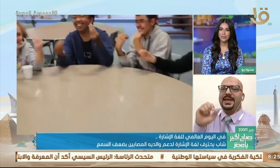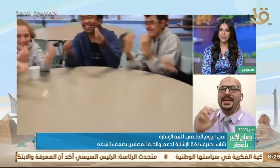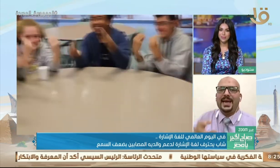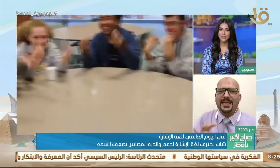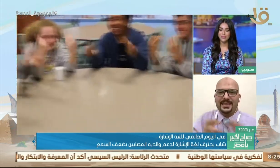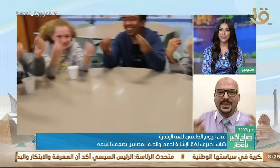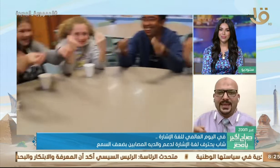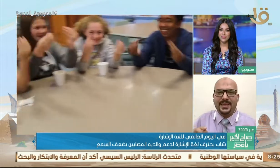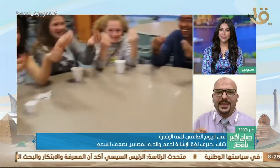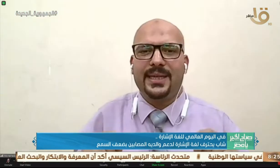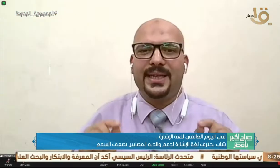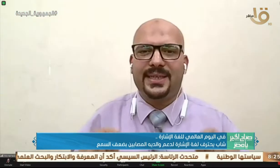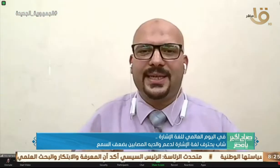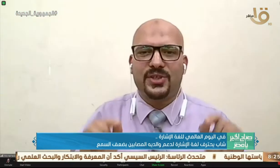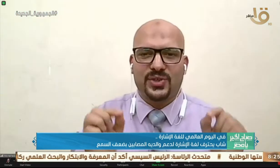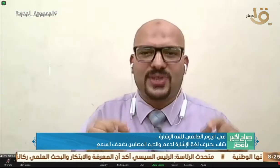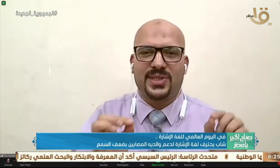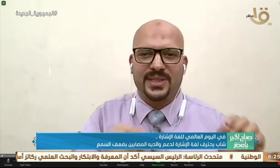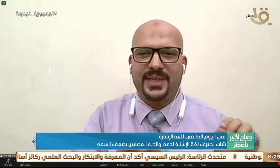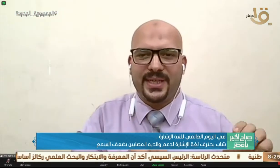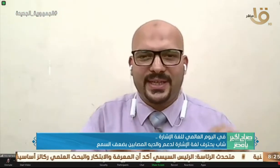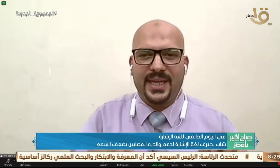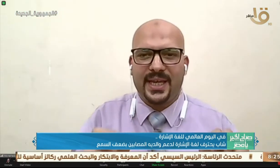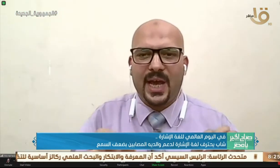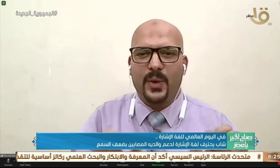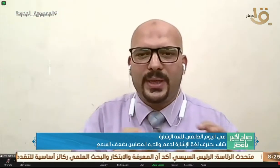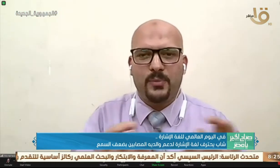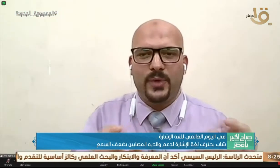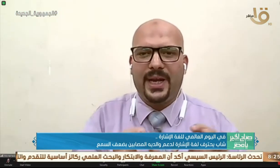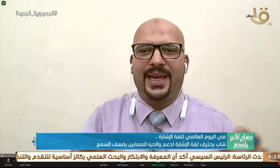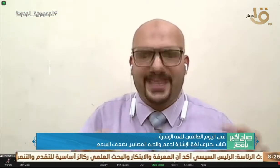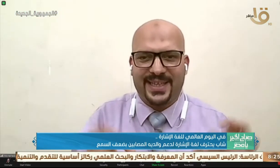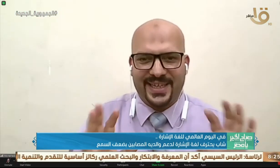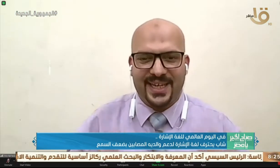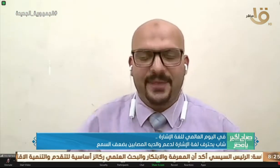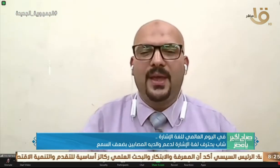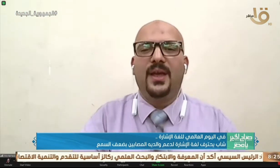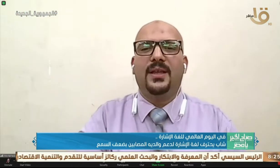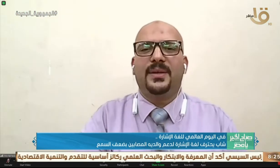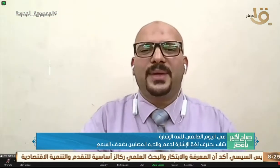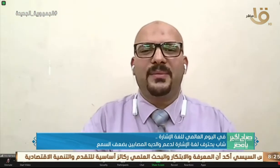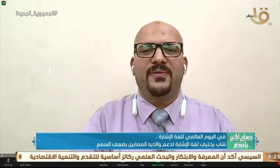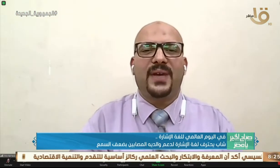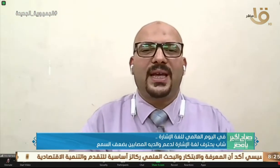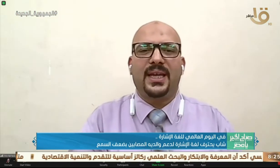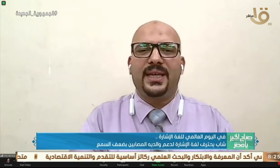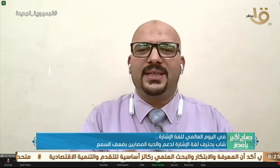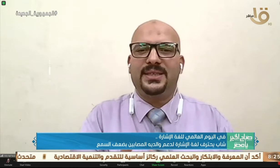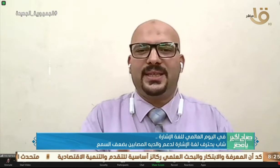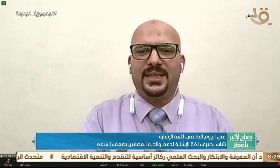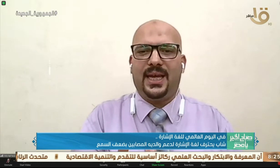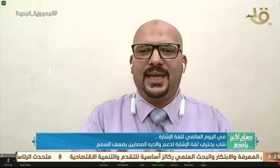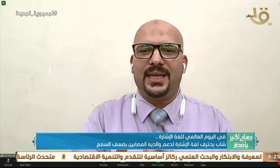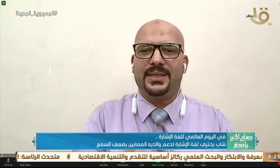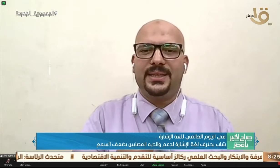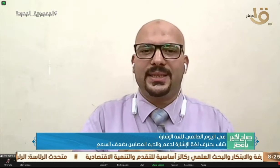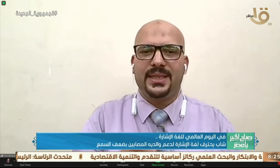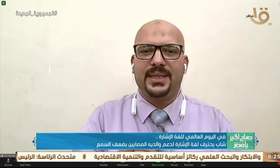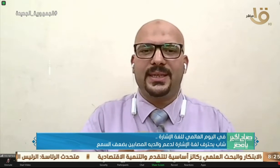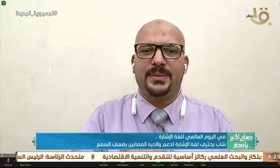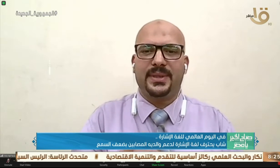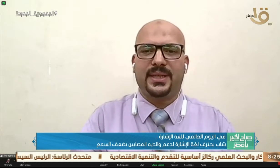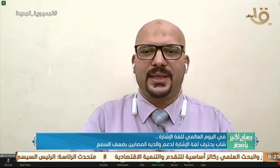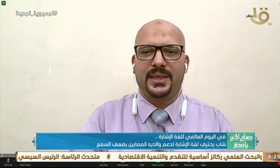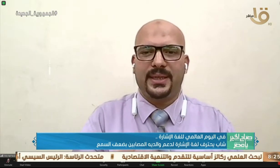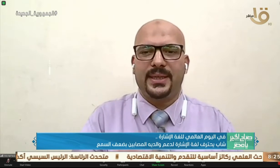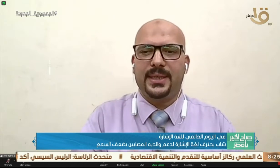اشرب الحاجات اللي هي ايه الاحتياجات الشخصيه اللي هي ايه او الملحه جدا يعني تمام. فهي دي الحاجه اللي